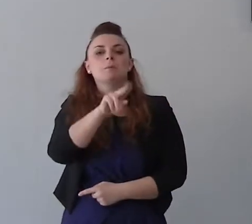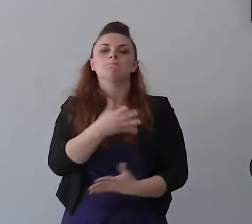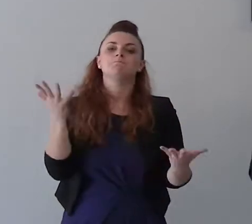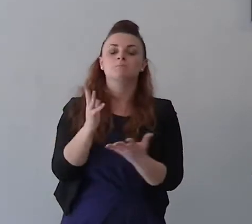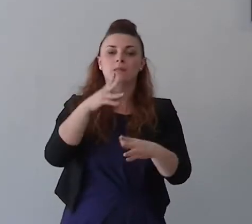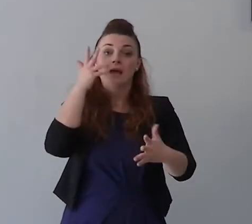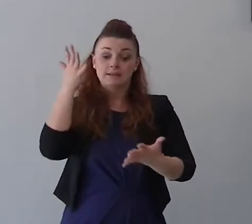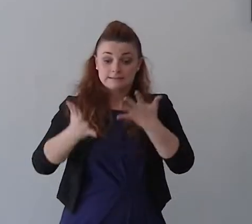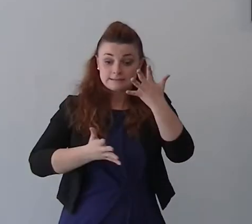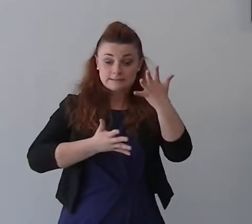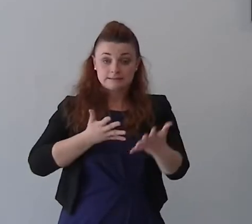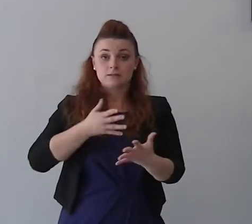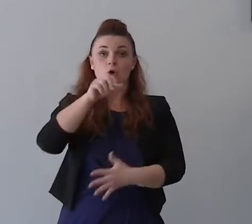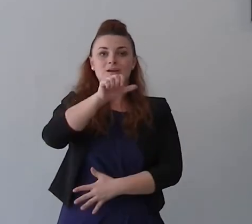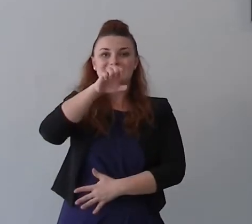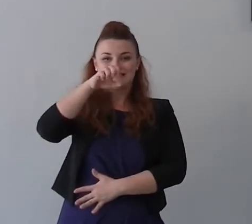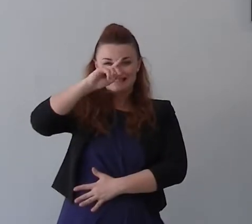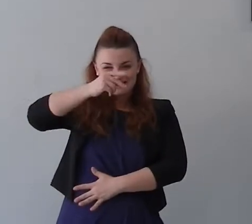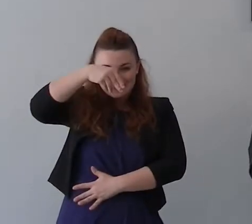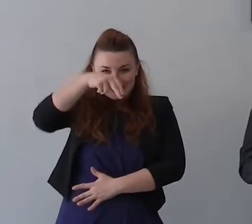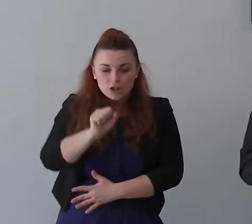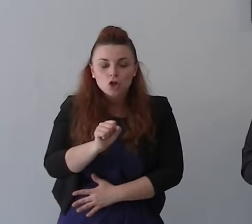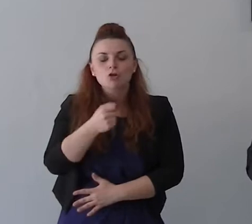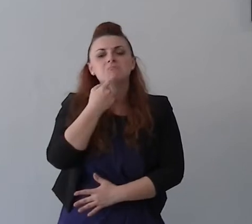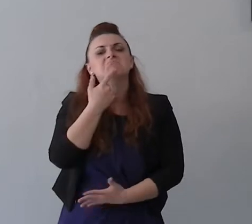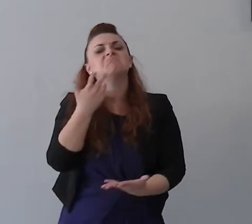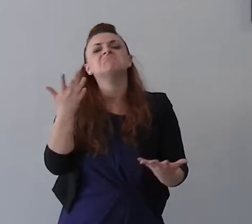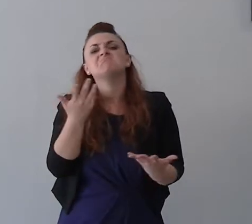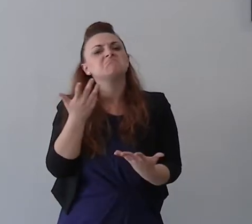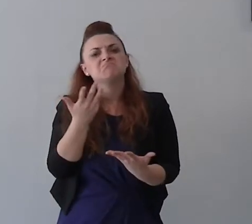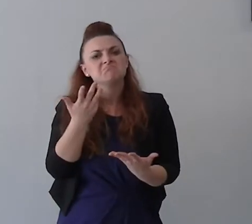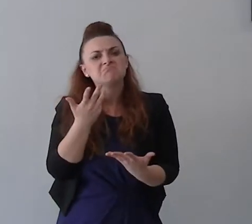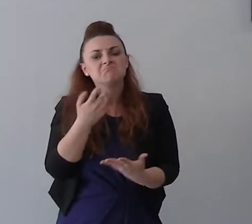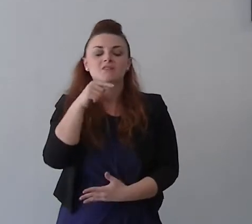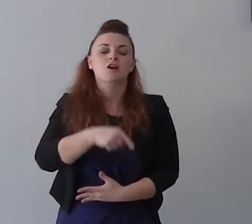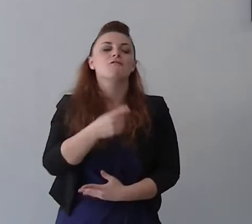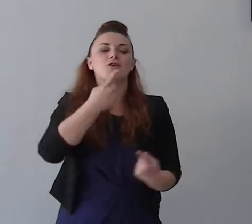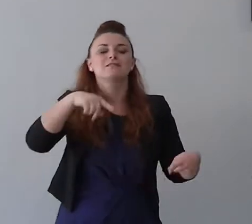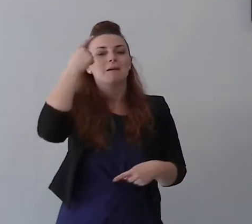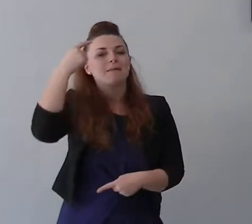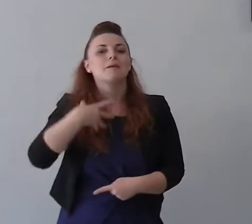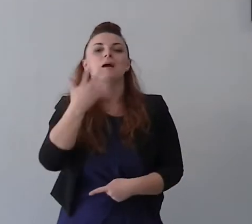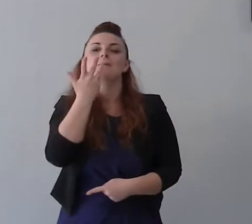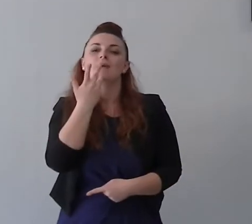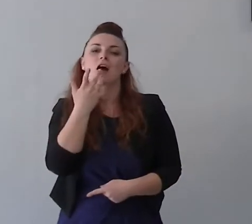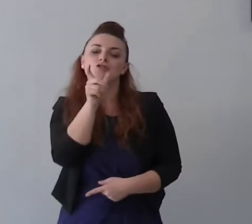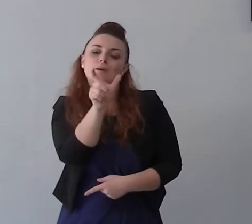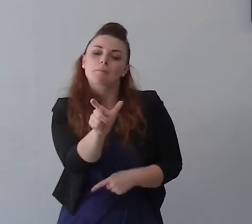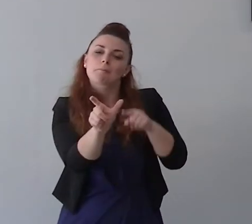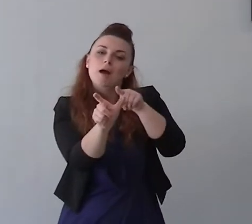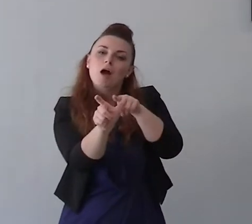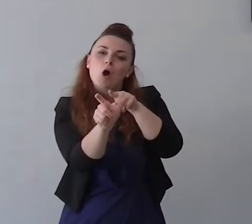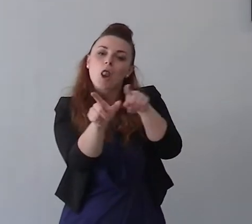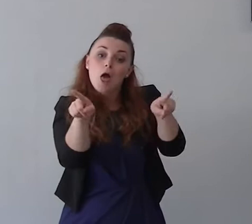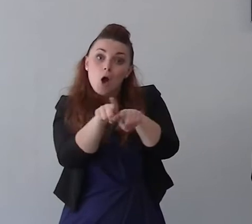Chi mi conosce sa che mi piace l'etimologia delle parole e anche questa volta vi dirò che cosa, come definisce